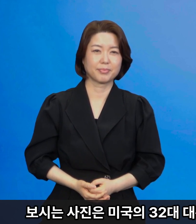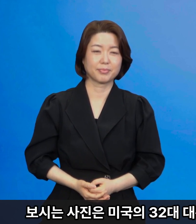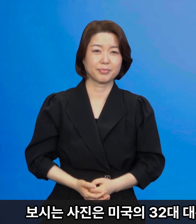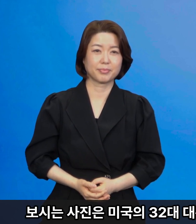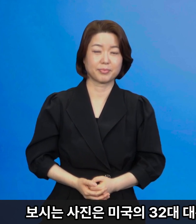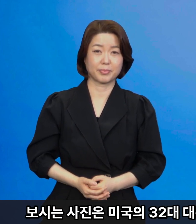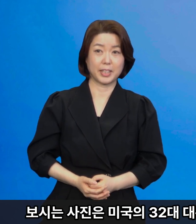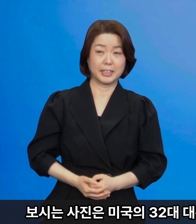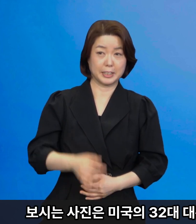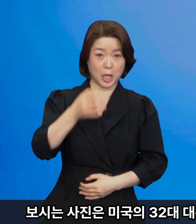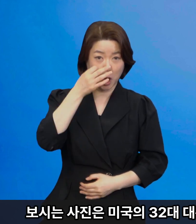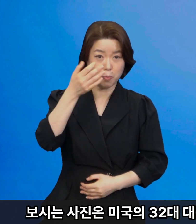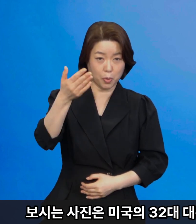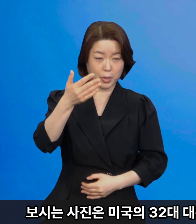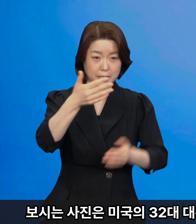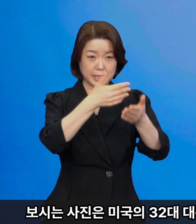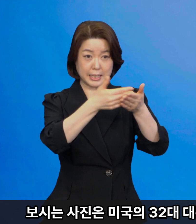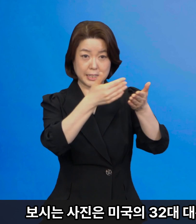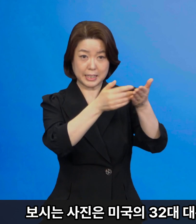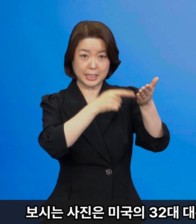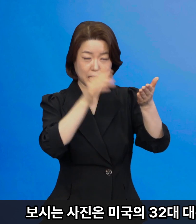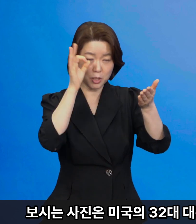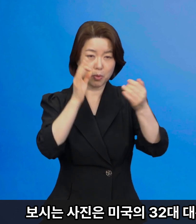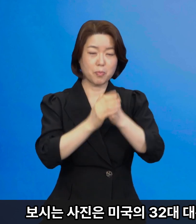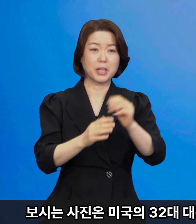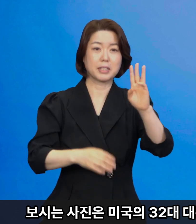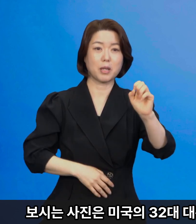보시는 사진은 미국의 32대 대통령이었던